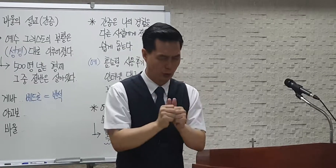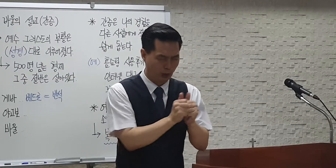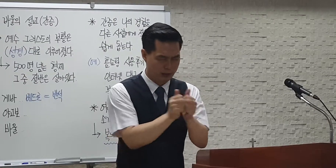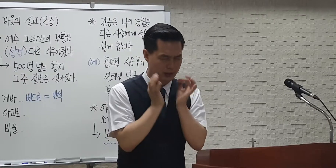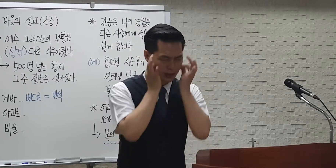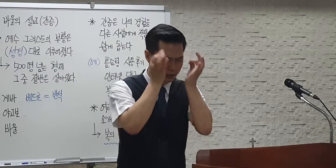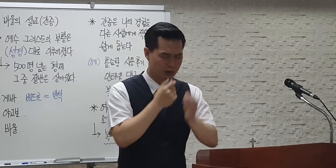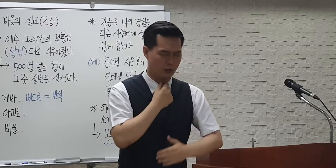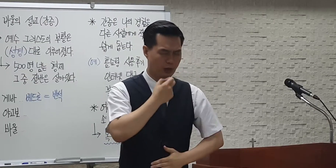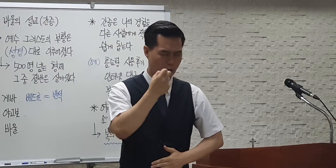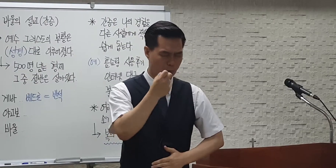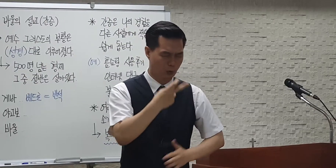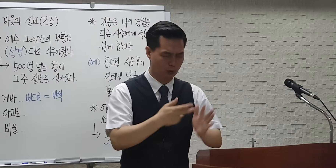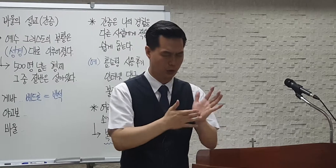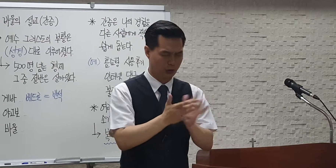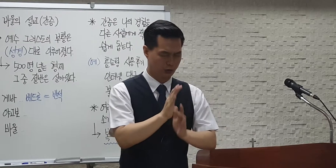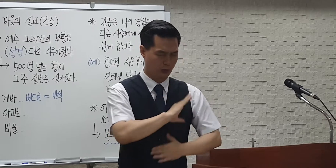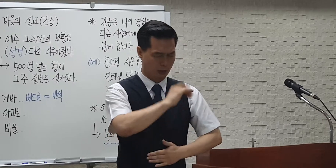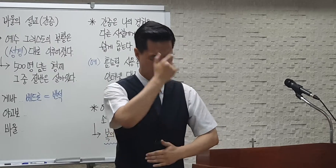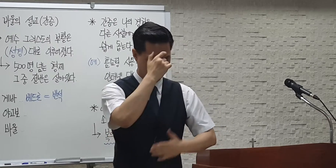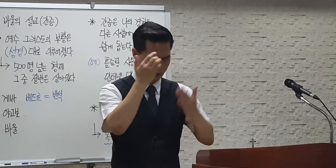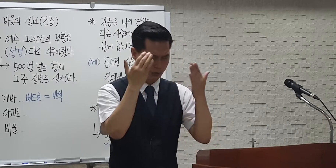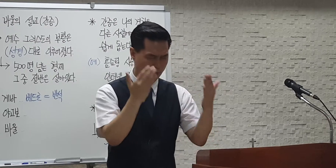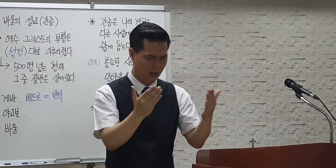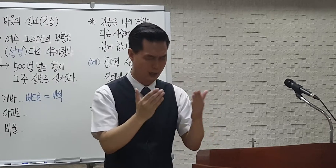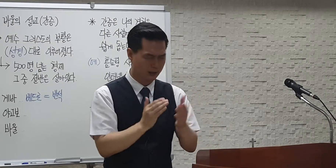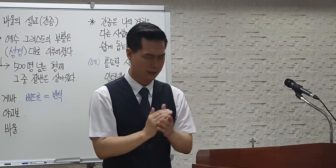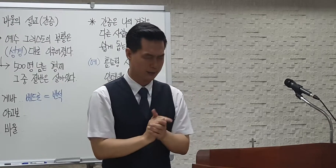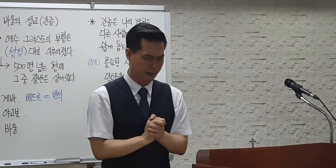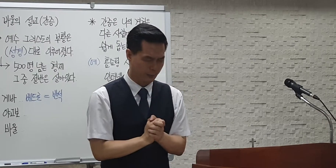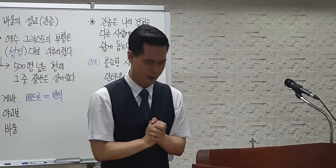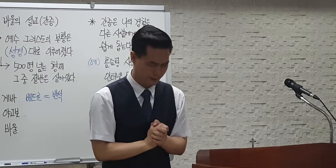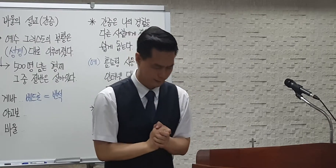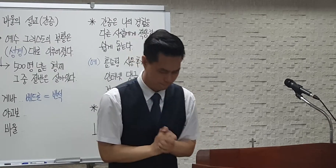한 주간에도 늘 동행하시길 간절히 소원하옵고 예수님의 이름으로 기도드립니다.